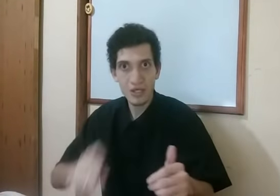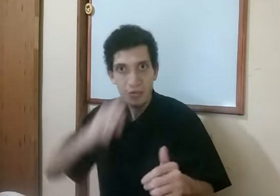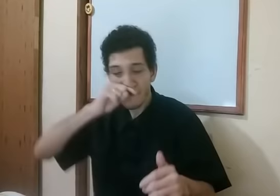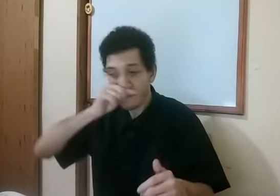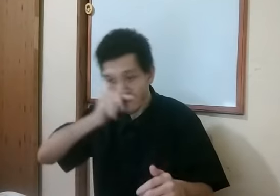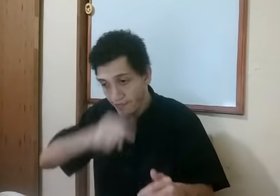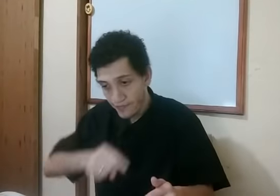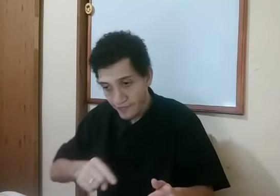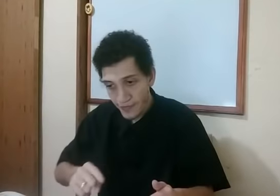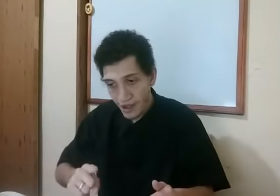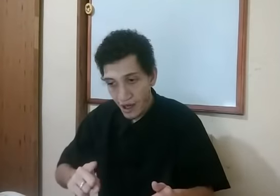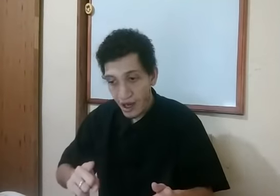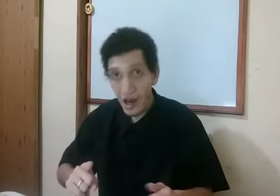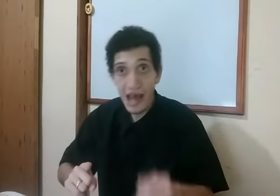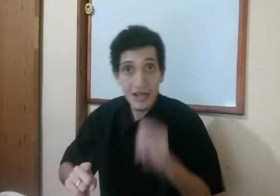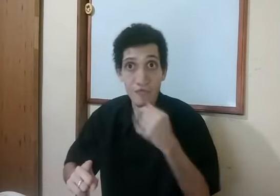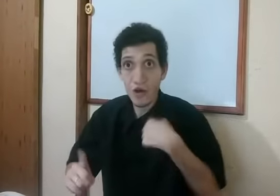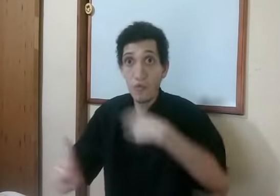ok? É assim, eu